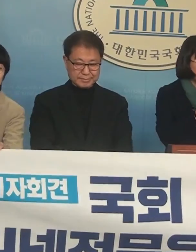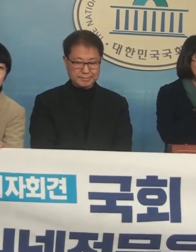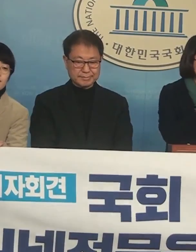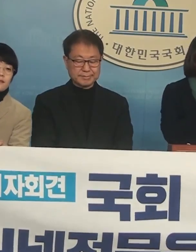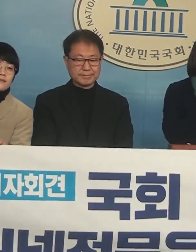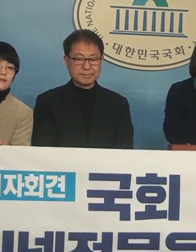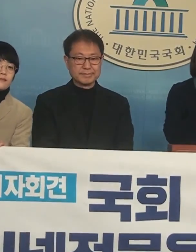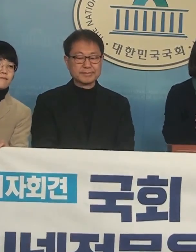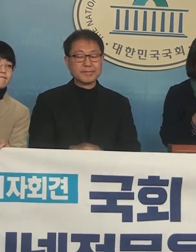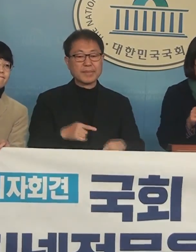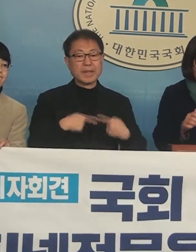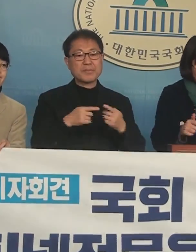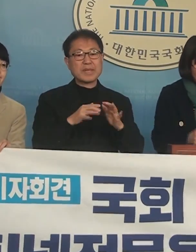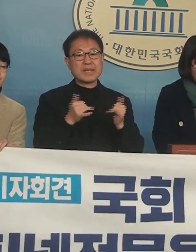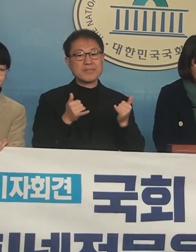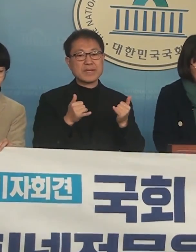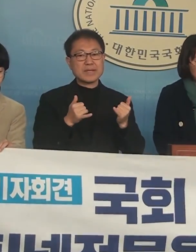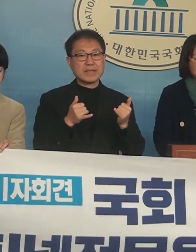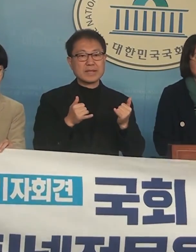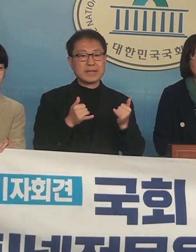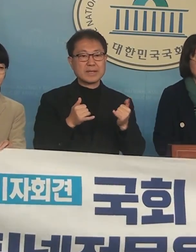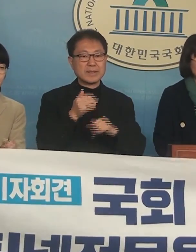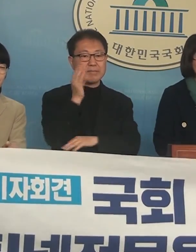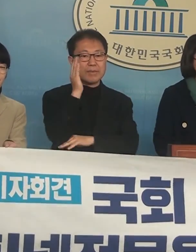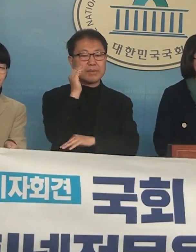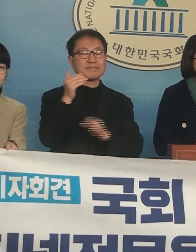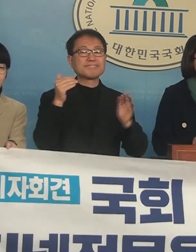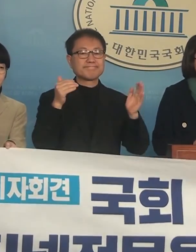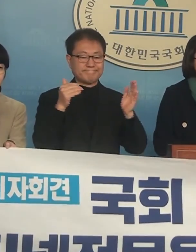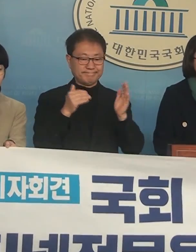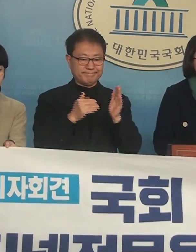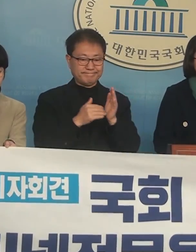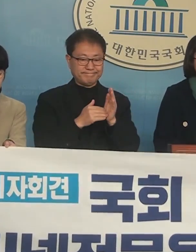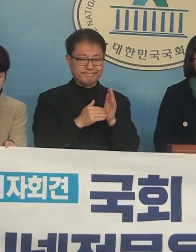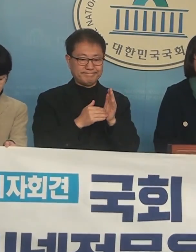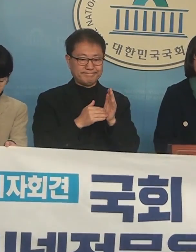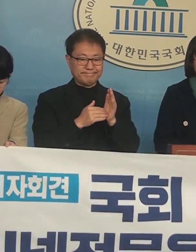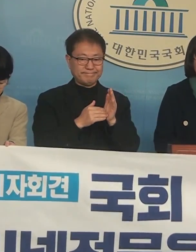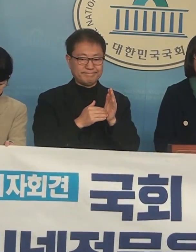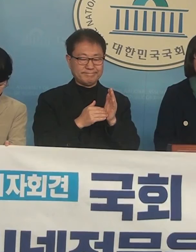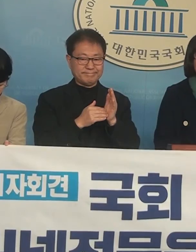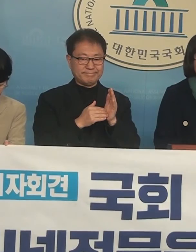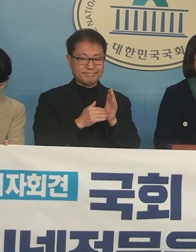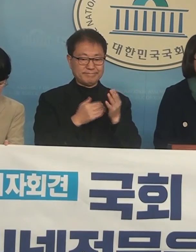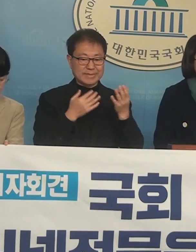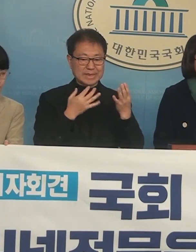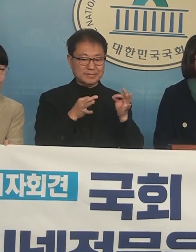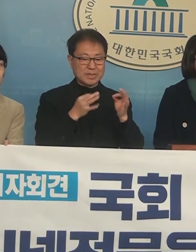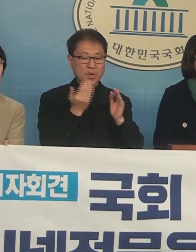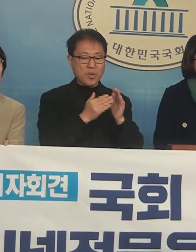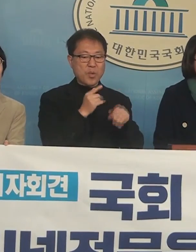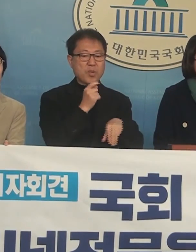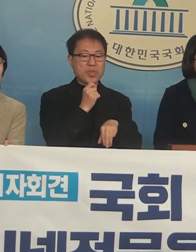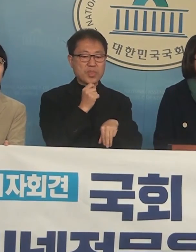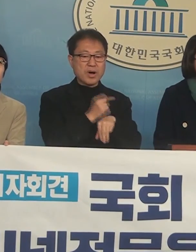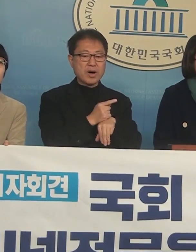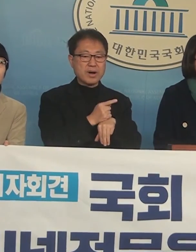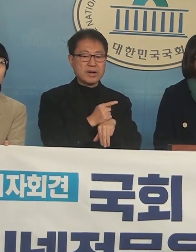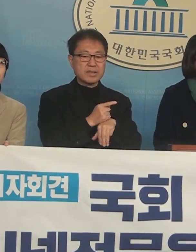네, 참여하신 분들의 발언을 다 들었습니다. 이분들은 금융 공공성